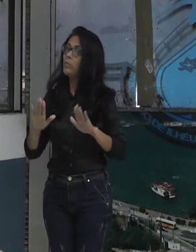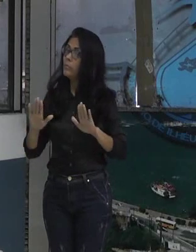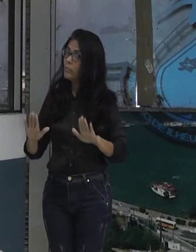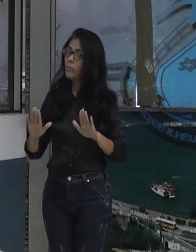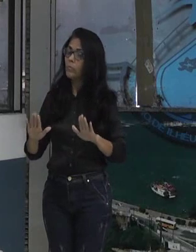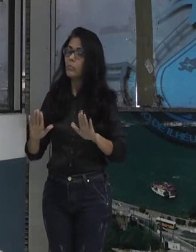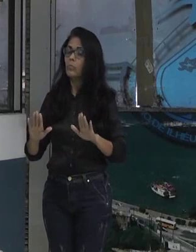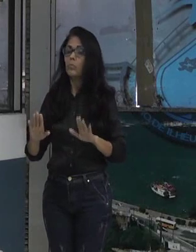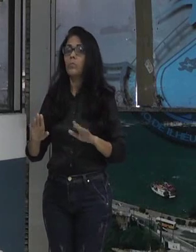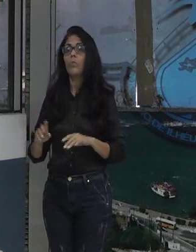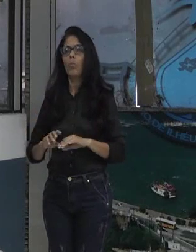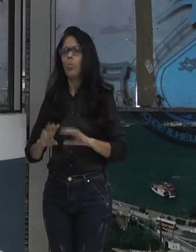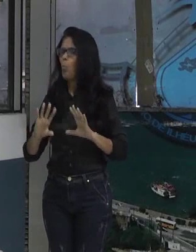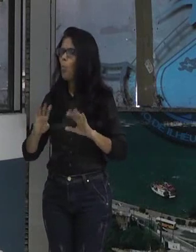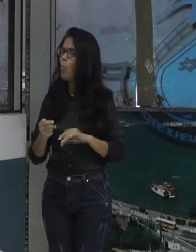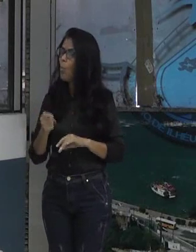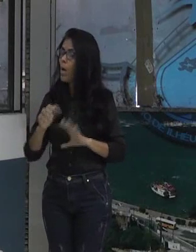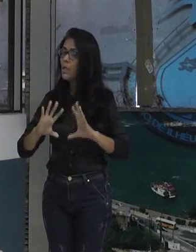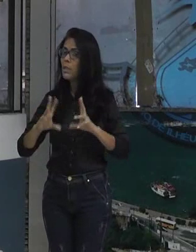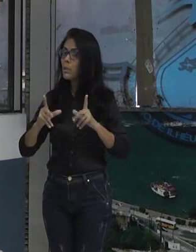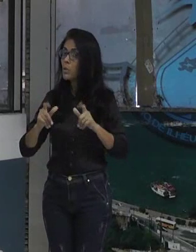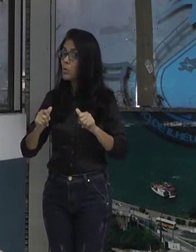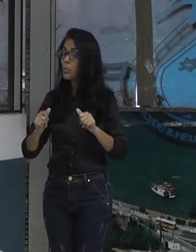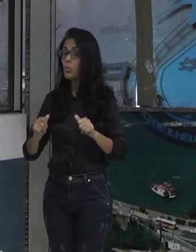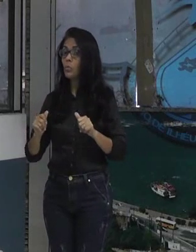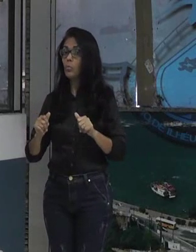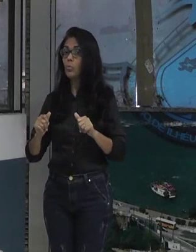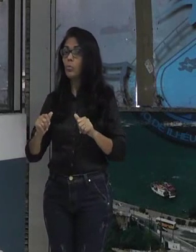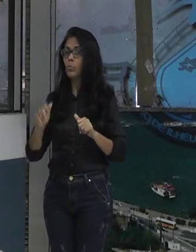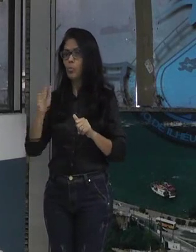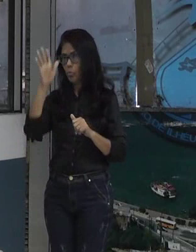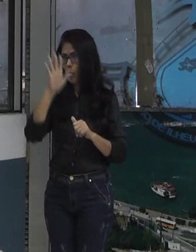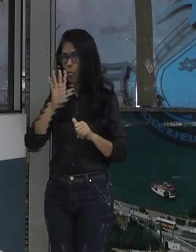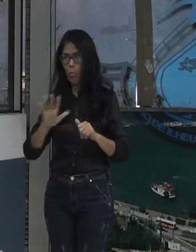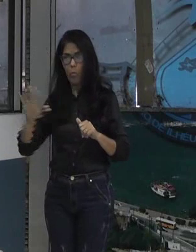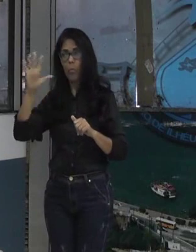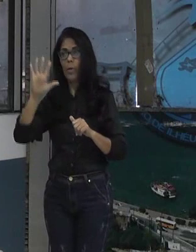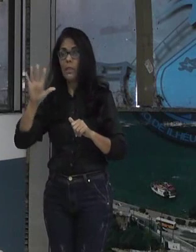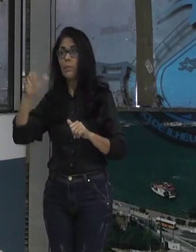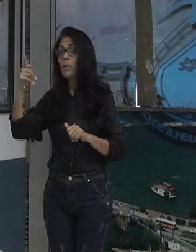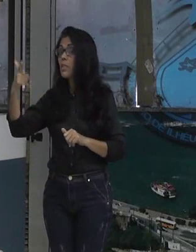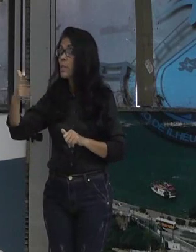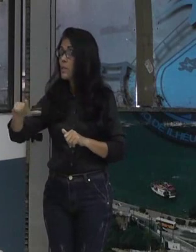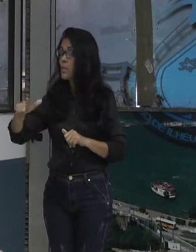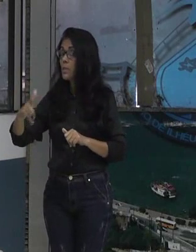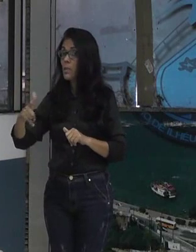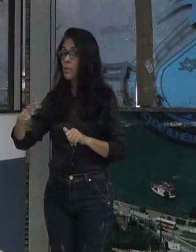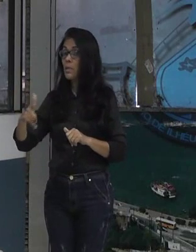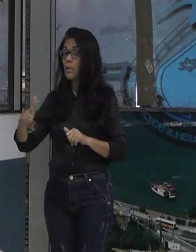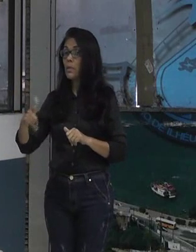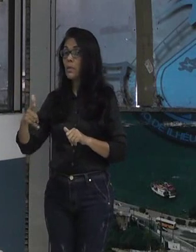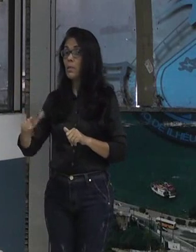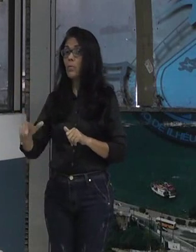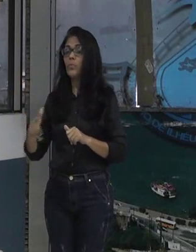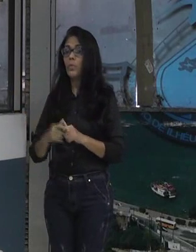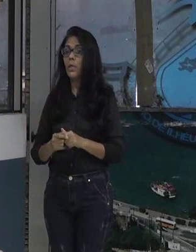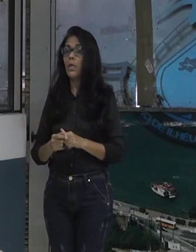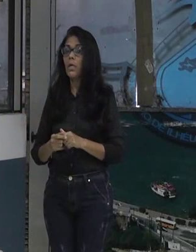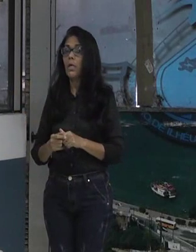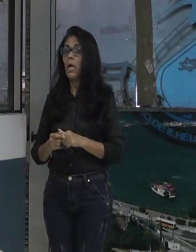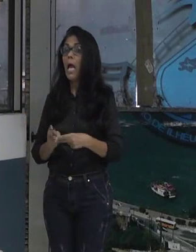depois que tiver bilhetagem 100% eletrônica. Enquanto houver necessidade de ter o dinheiro